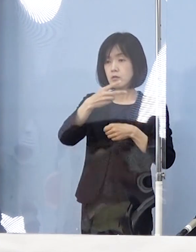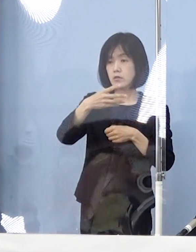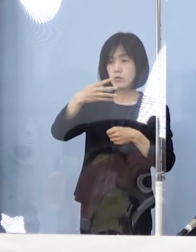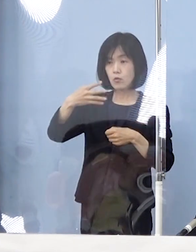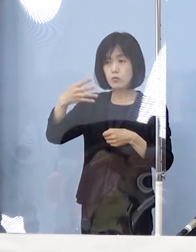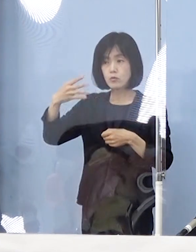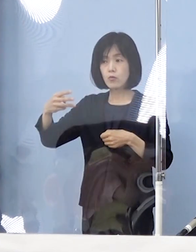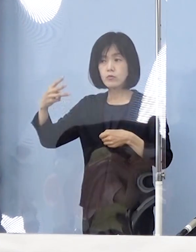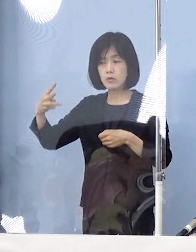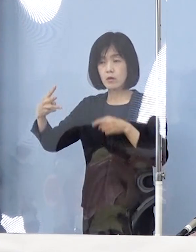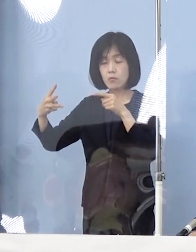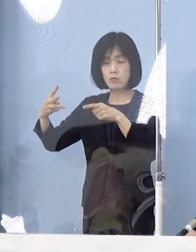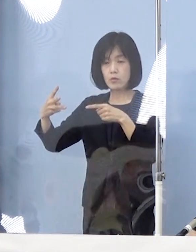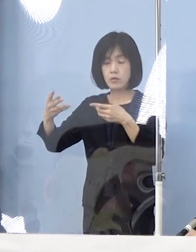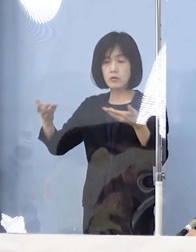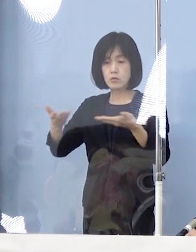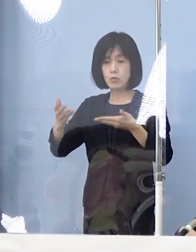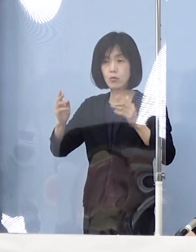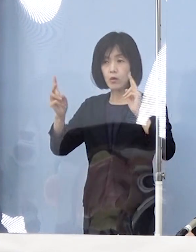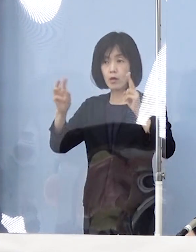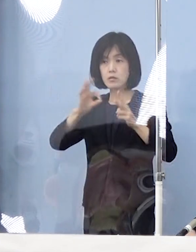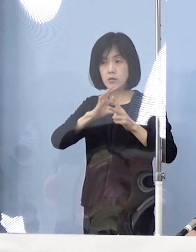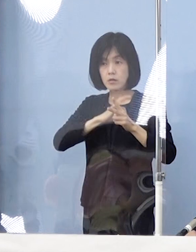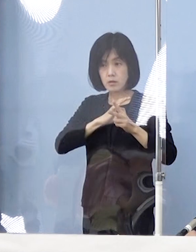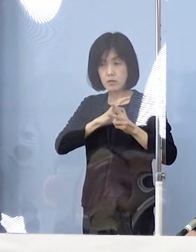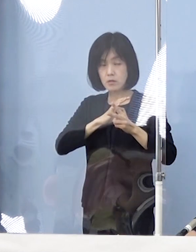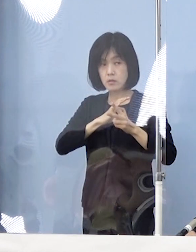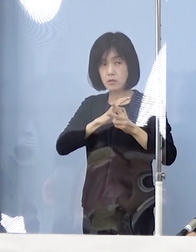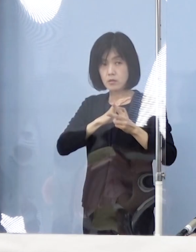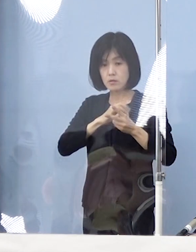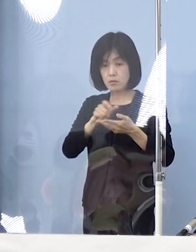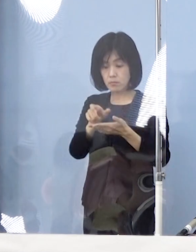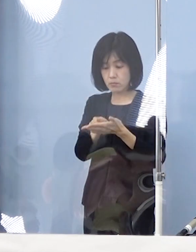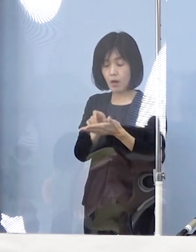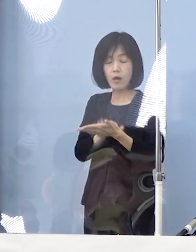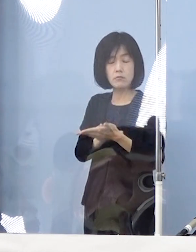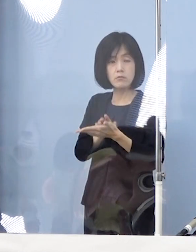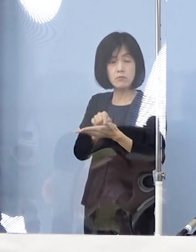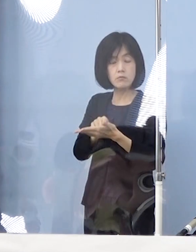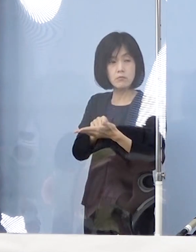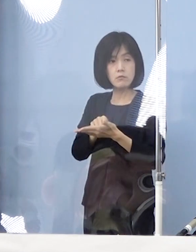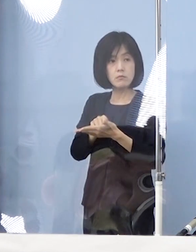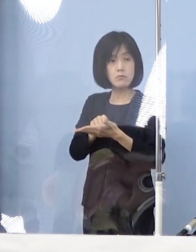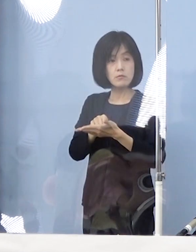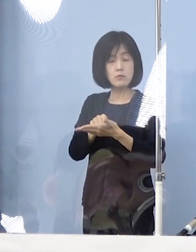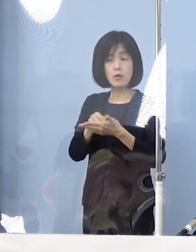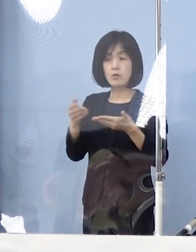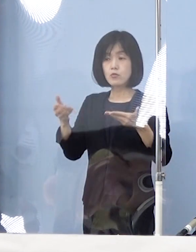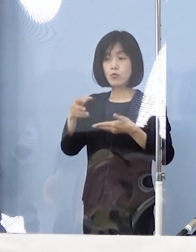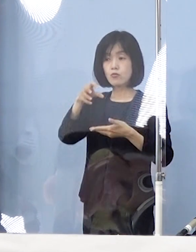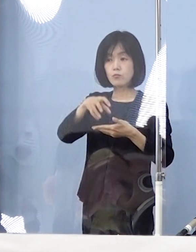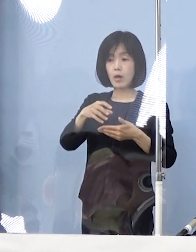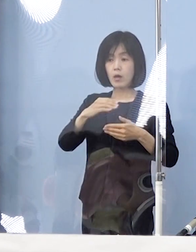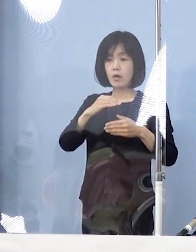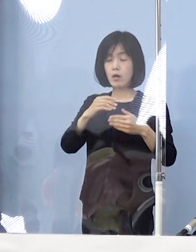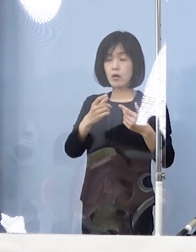2443の方は会社員ということになっているんですが、 はい、 職場の同